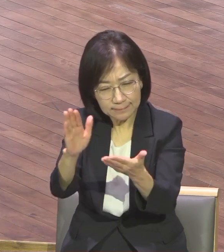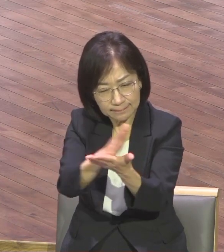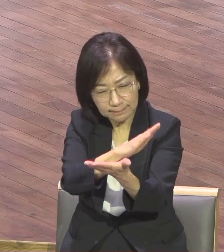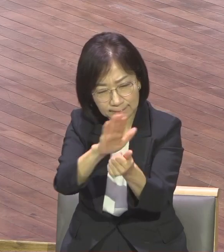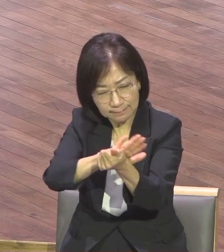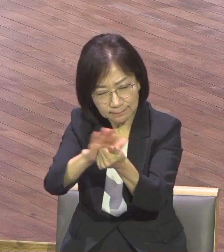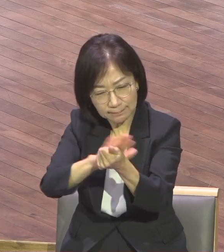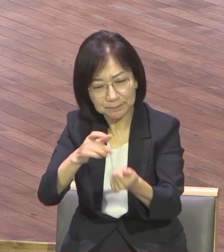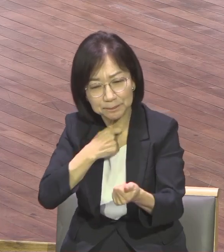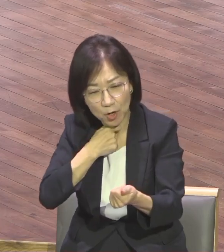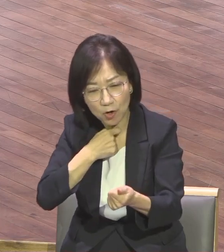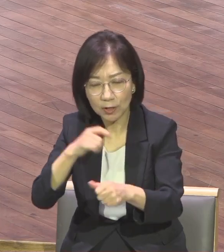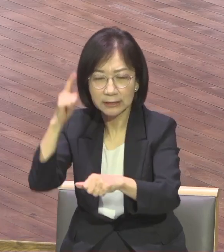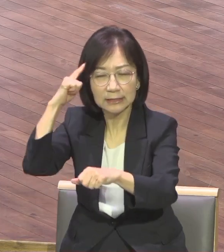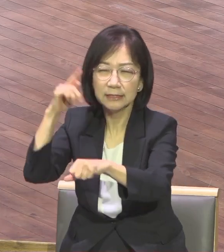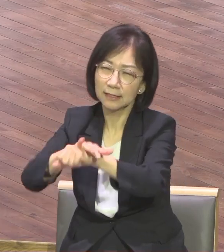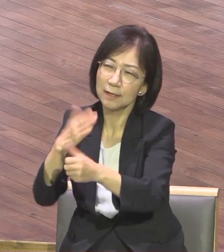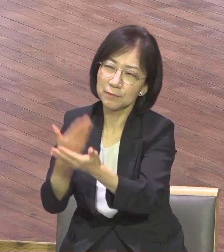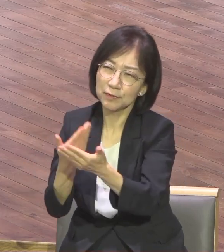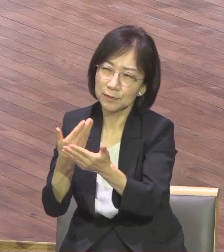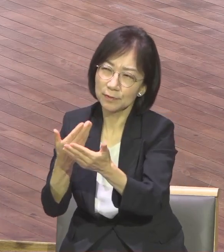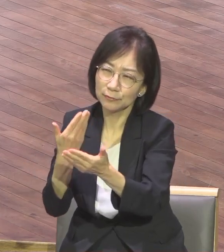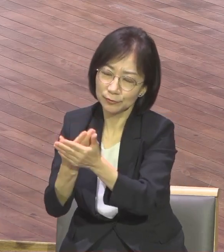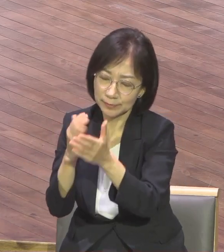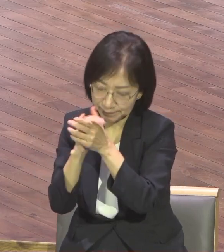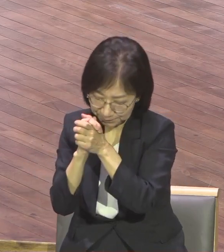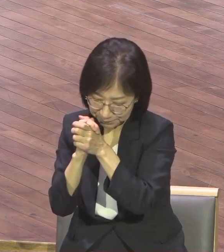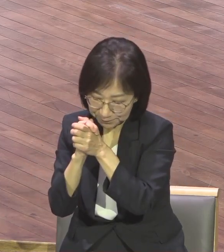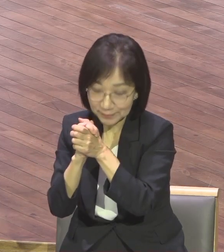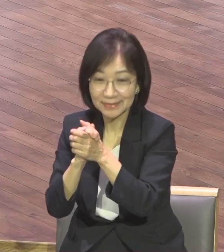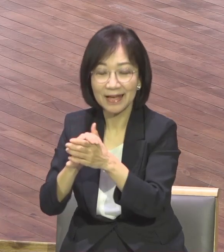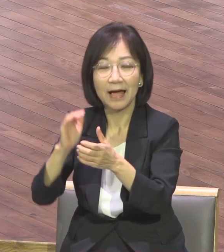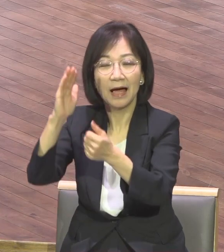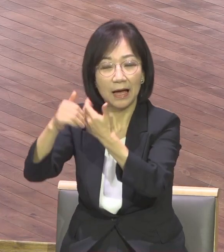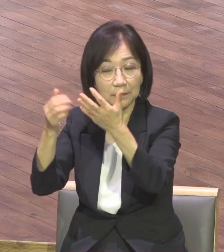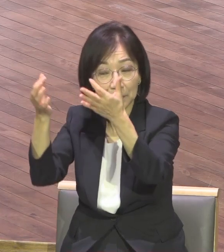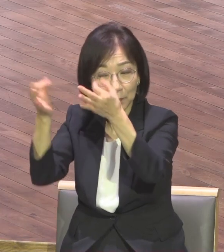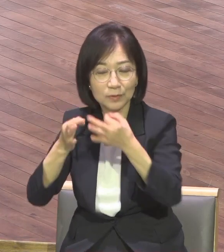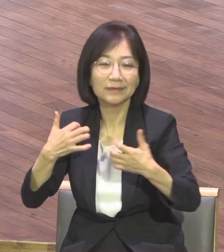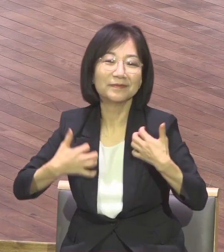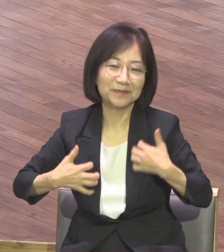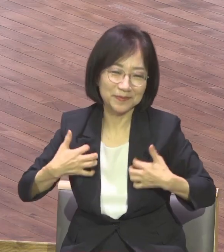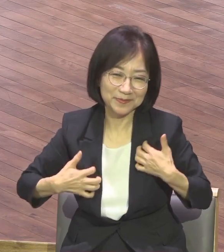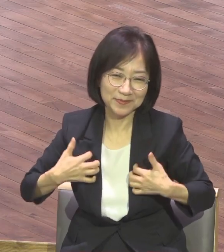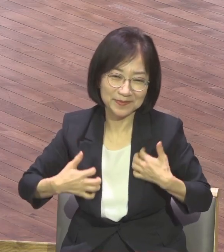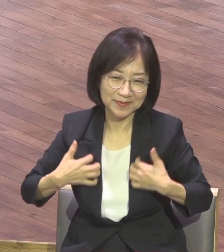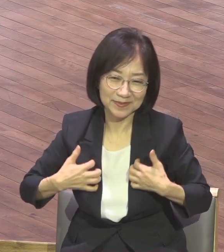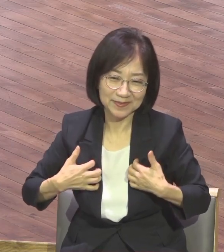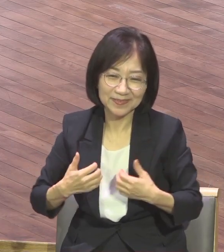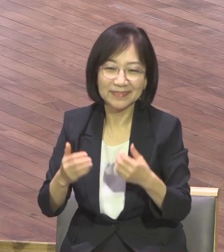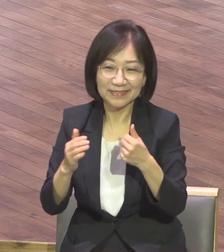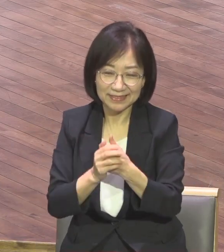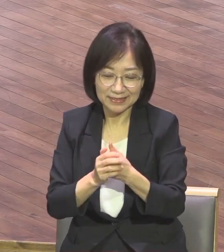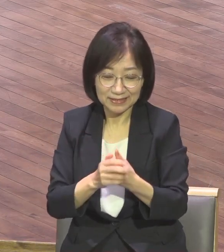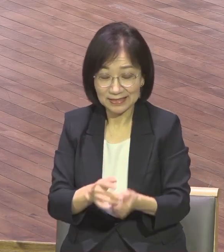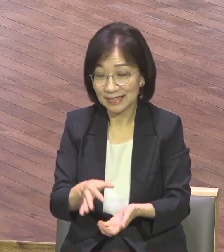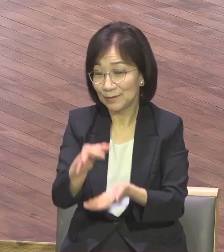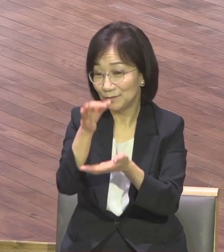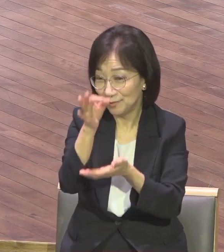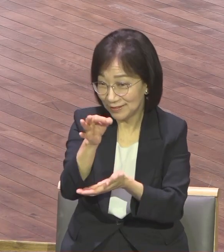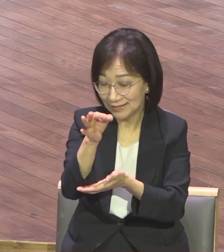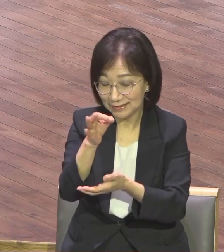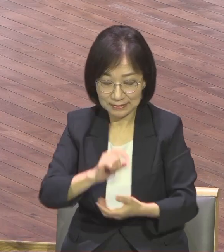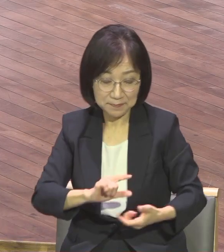주십시오. 그 속에 다 들어버렸어. 그 속에 물질, 명예,